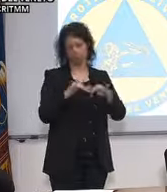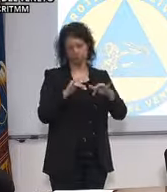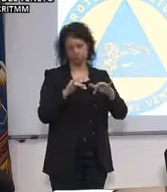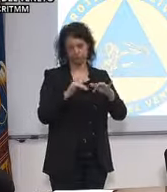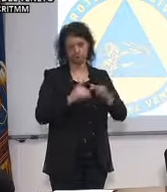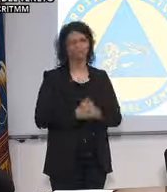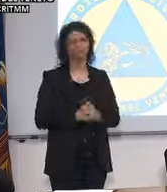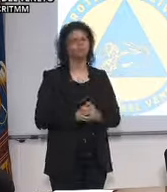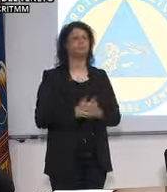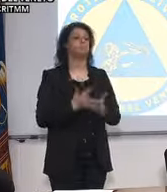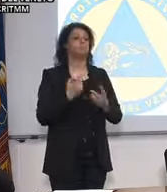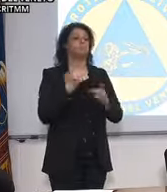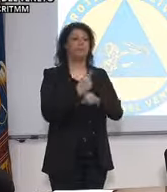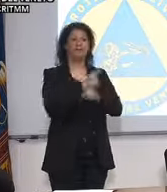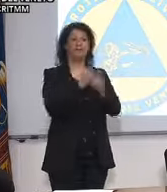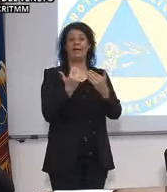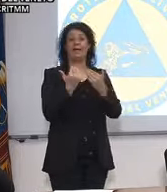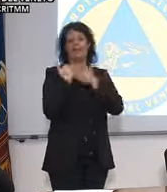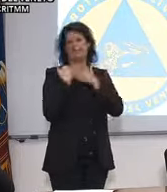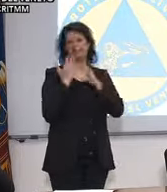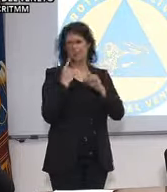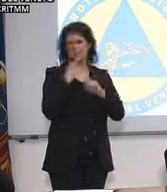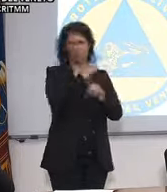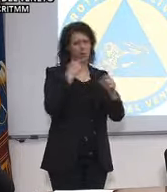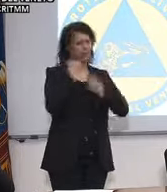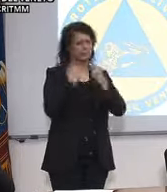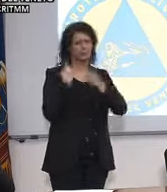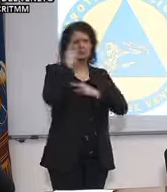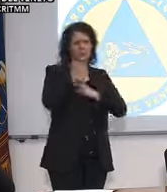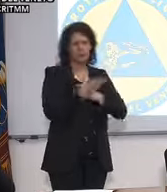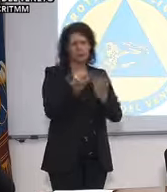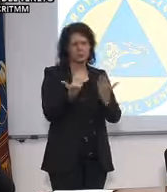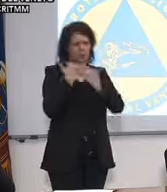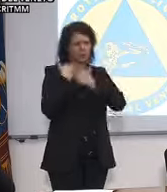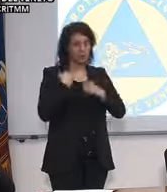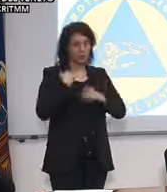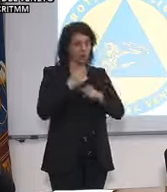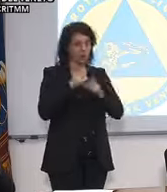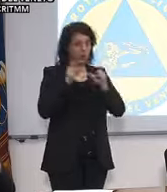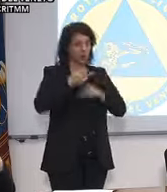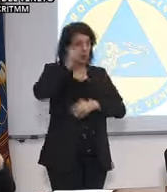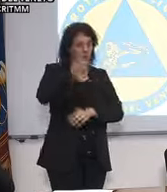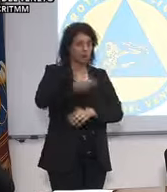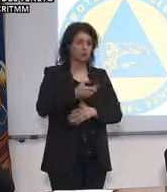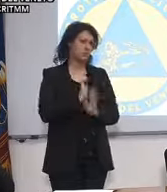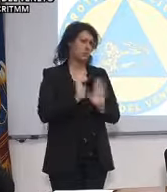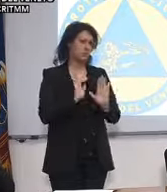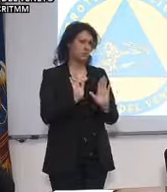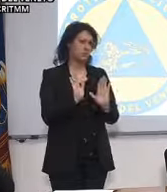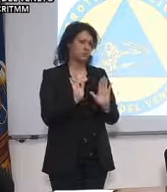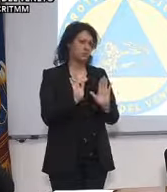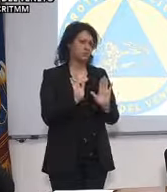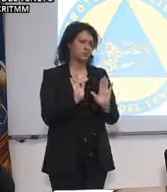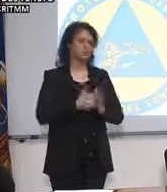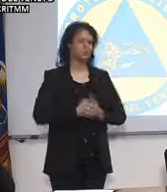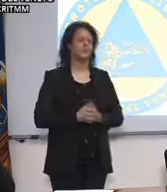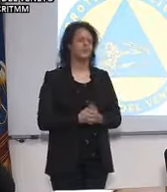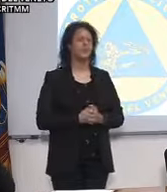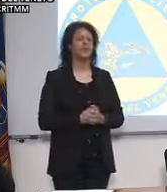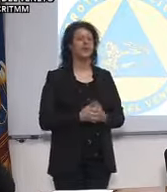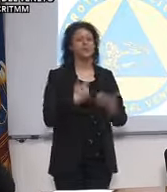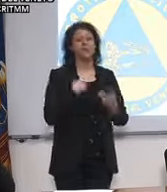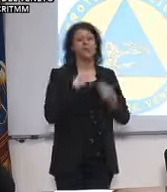assolutamente, come si dice, responsabili con i venti, lo sono sempre stati, i venti non hanno bisogno di ordini, al massimo posso dare qualche consiglio, e il